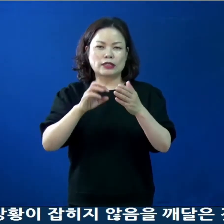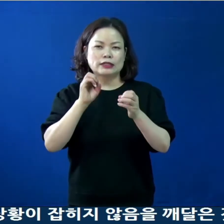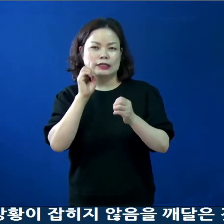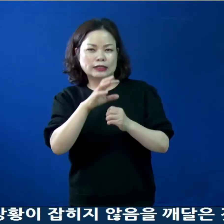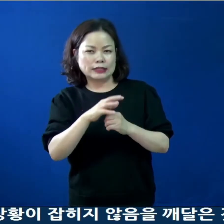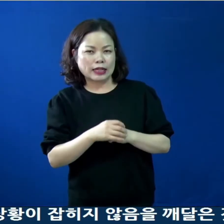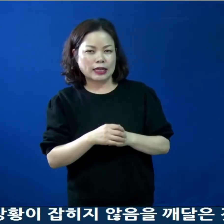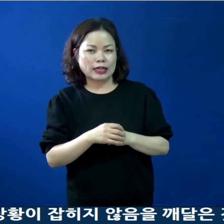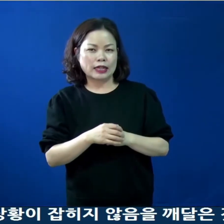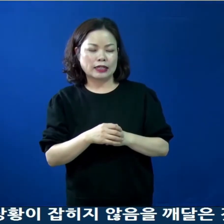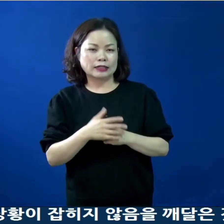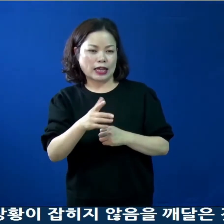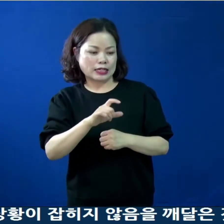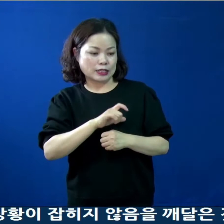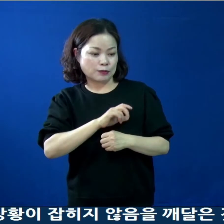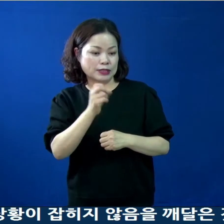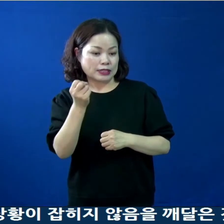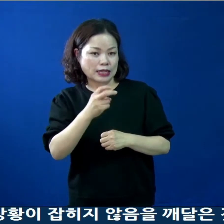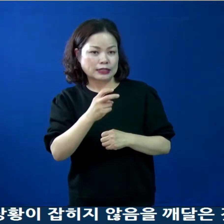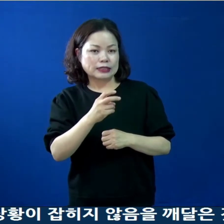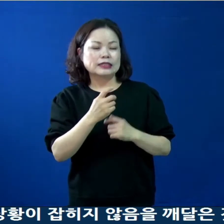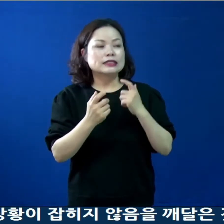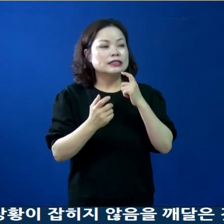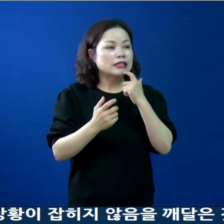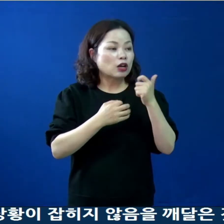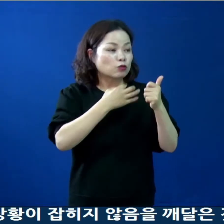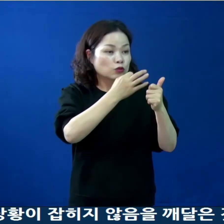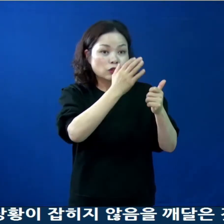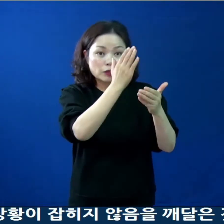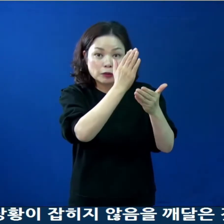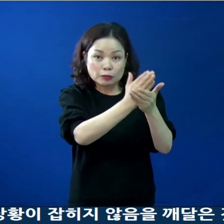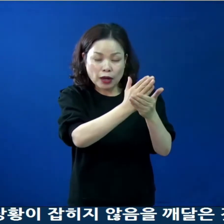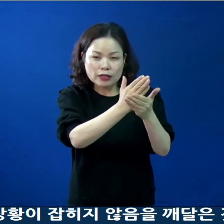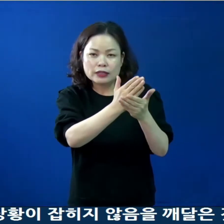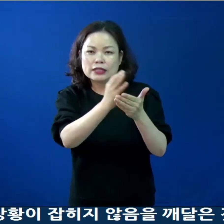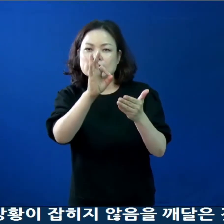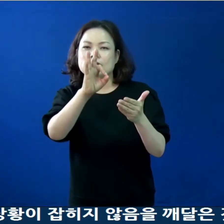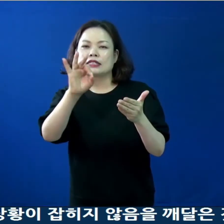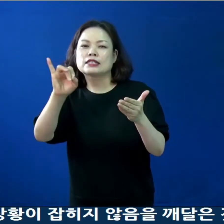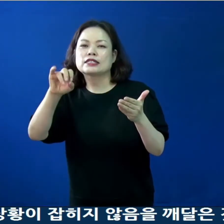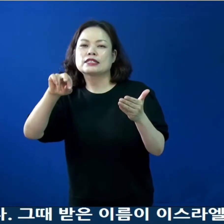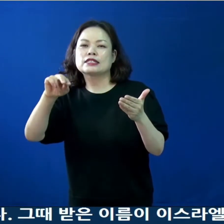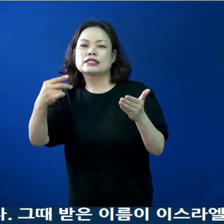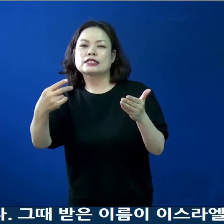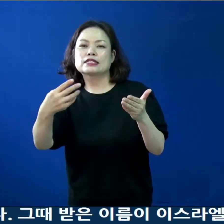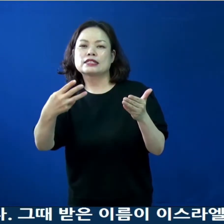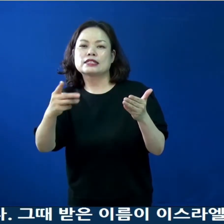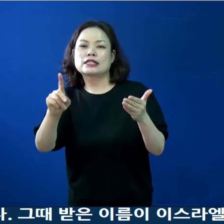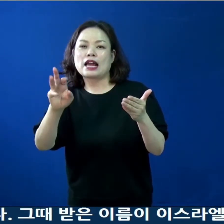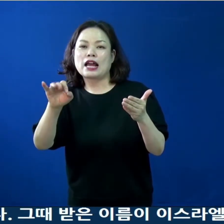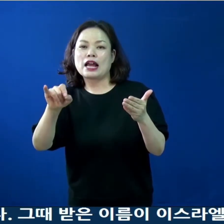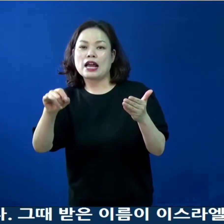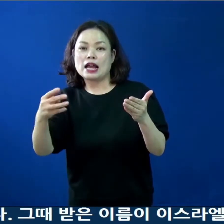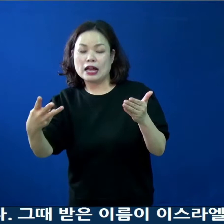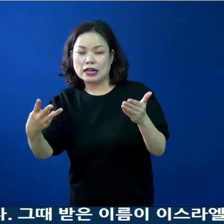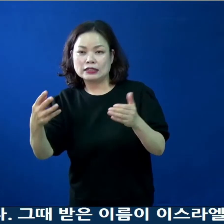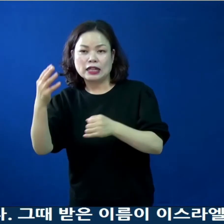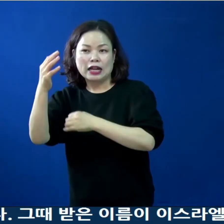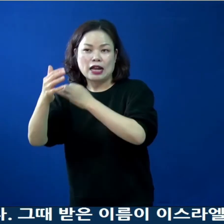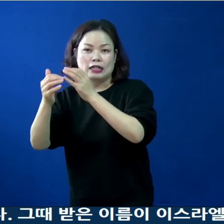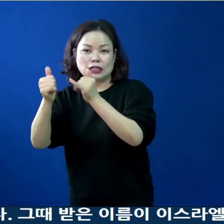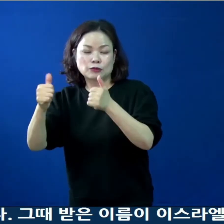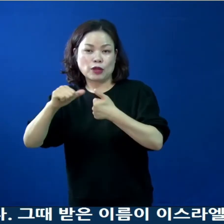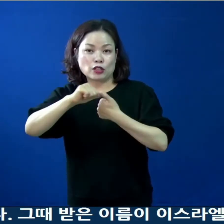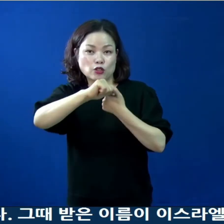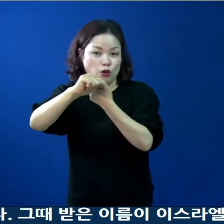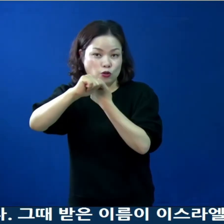이르되 내 이름을 다시는 야곱이라 부를 것이 아니요 이스라엘이라 부를 것이니 이는 내가 하나님과 및 사람들과